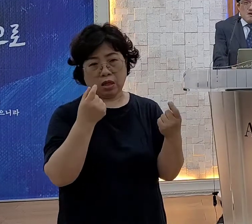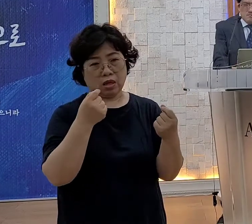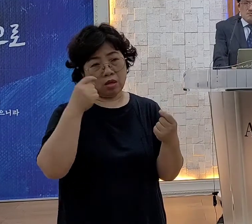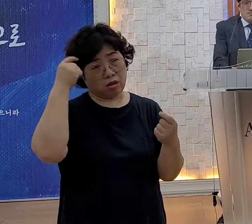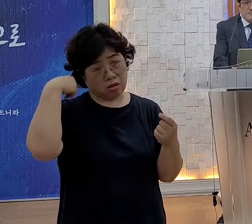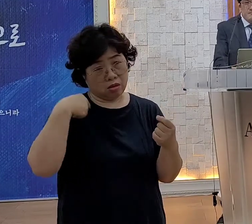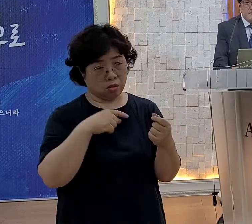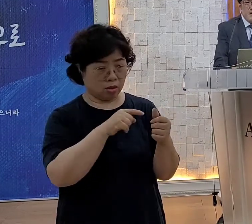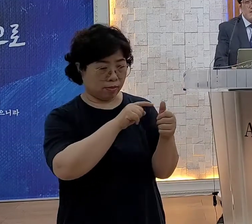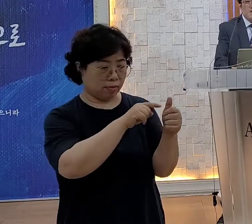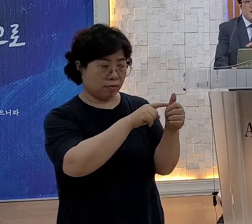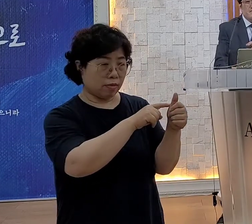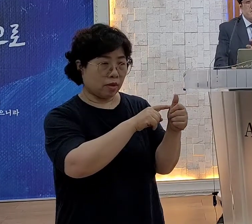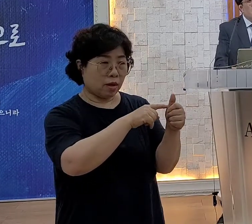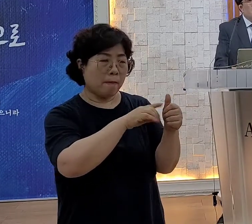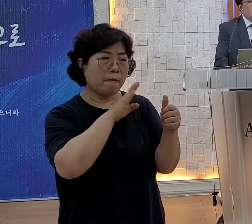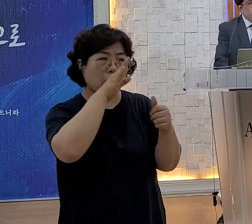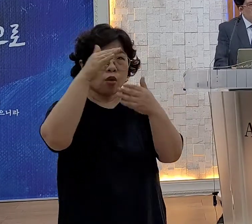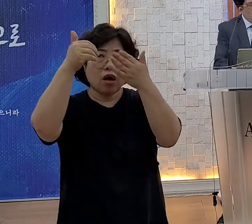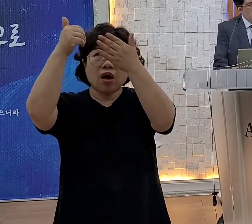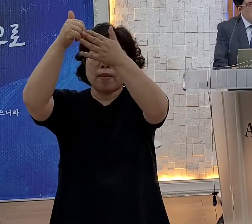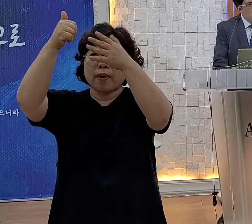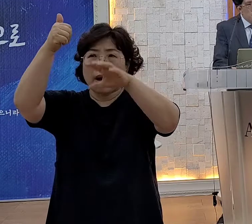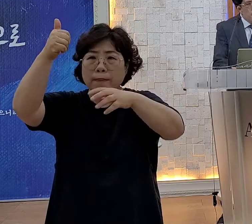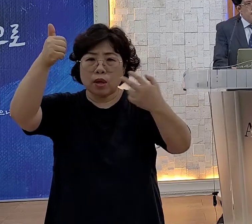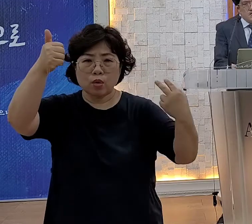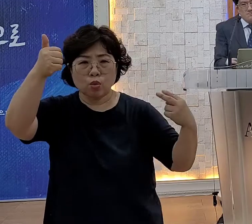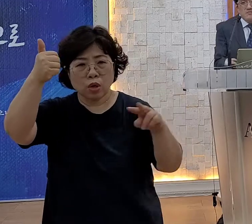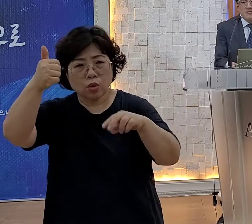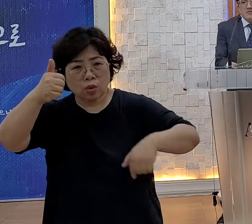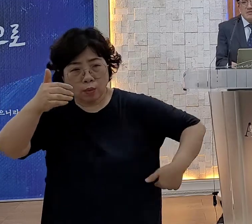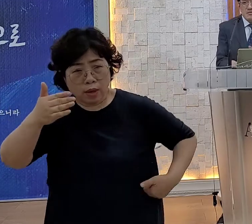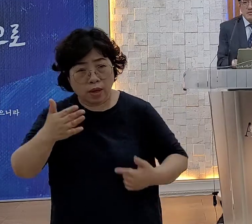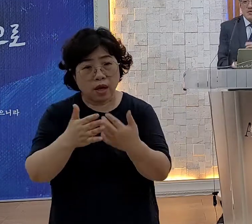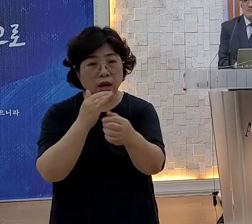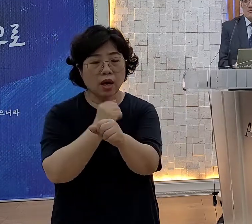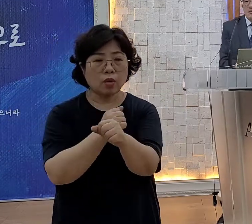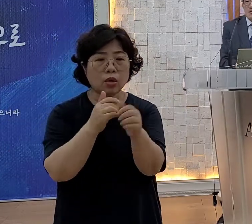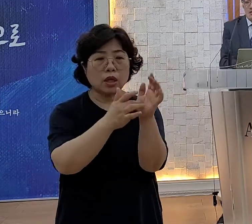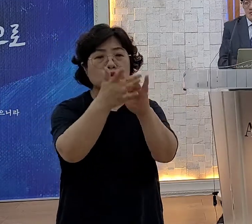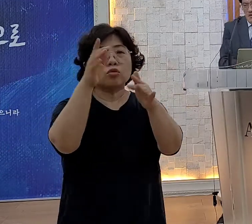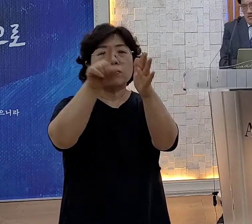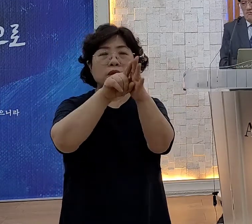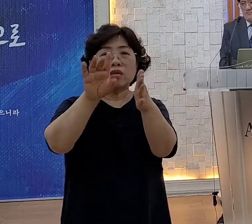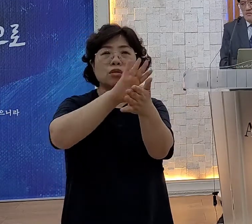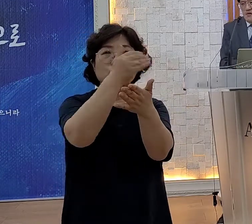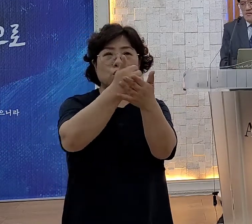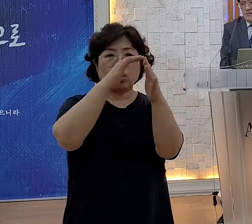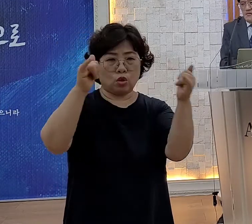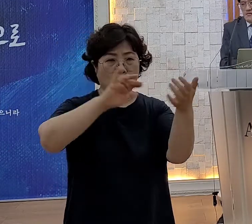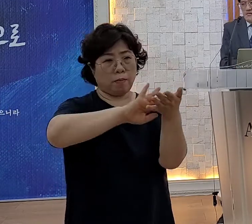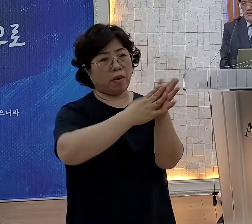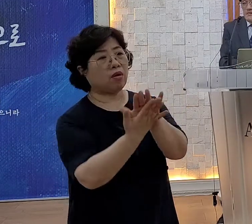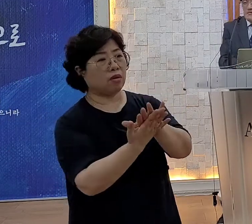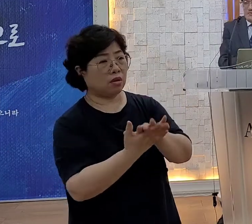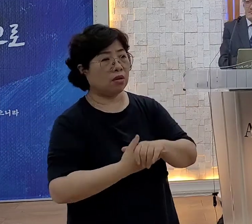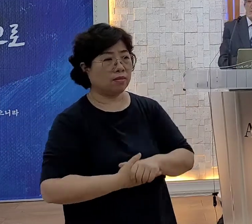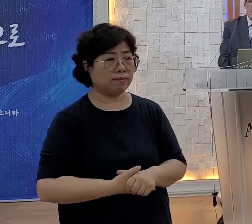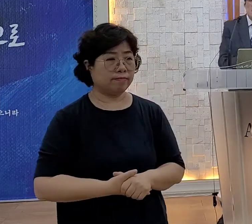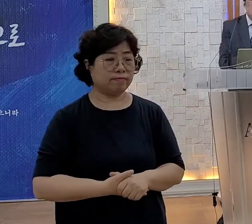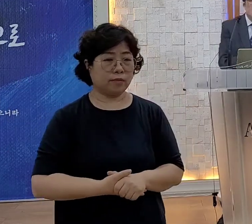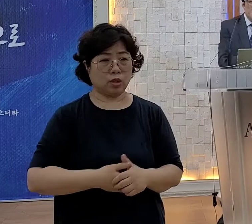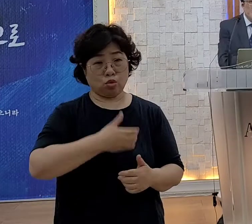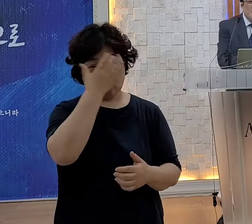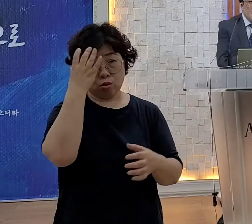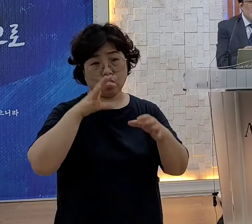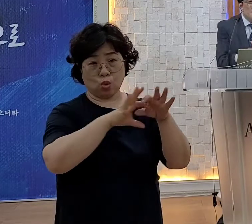톨스토이는 바로 하나님 앞에 돌아와서 회개하고 예수 믿는 그리스도인이 되었다고 합니다. 참